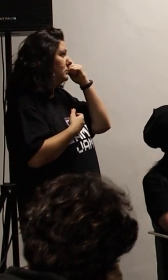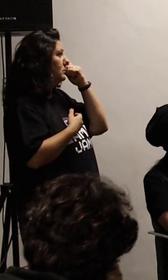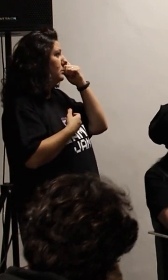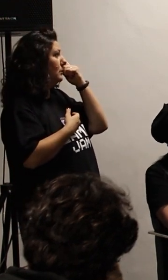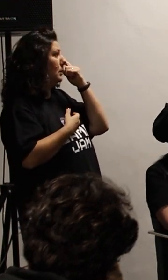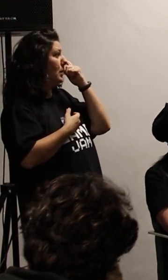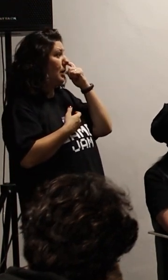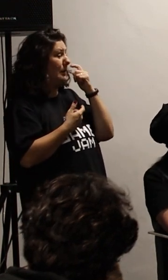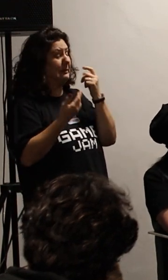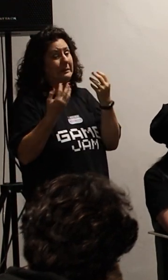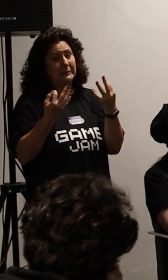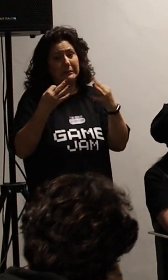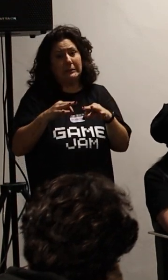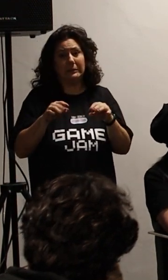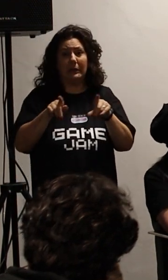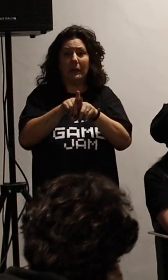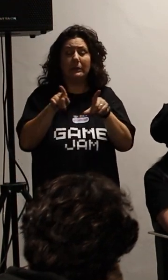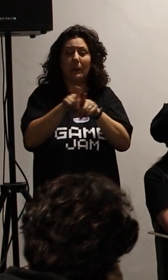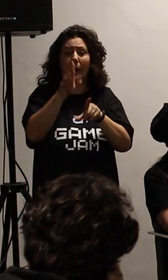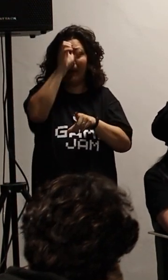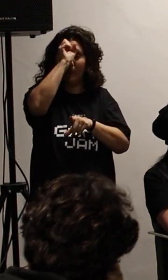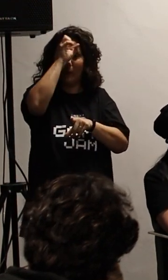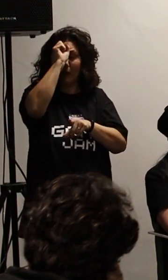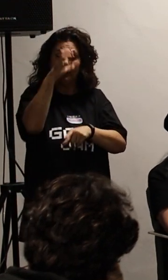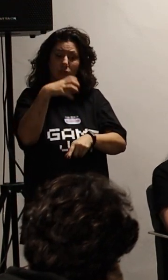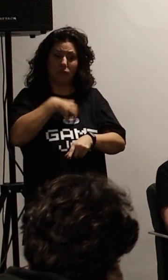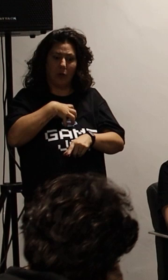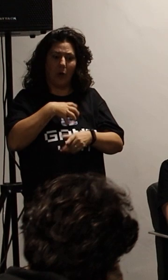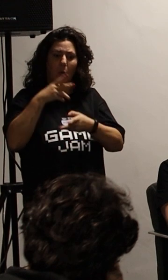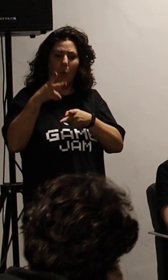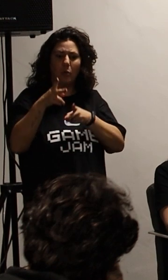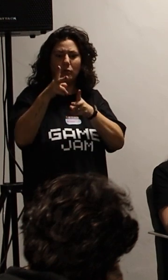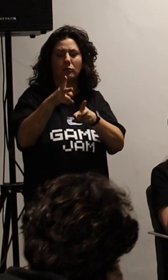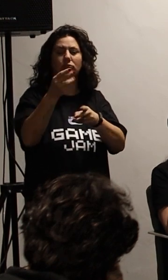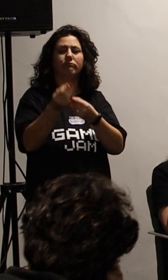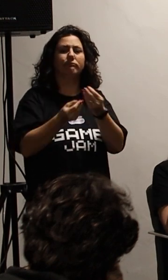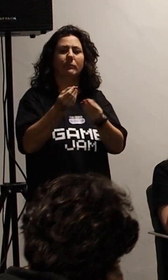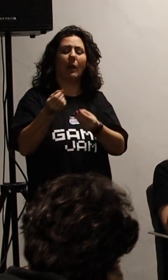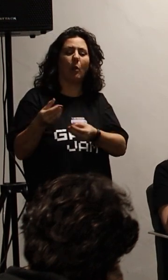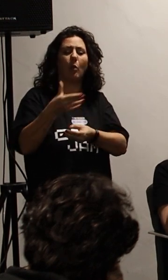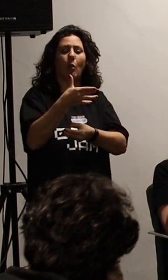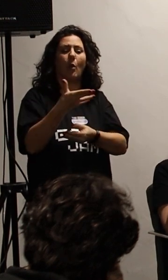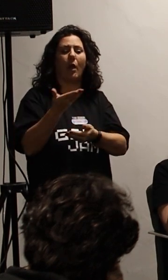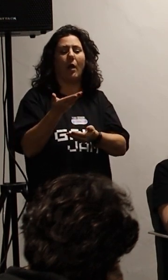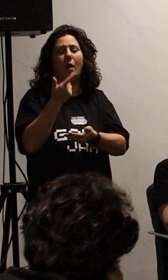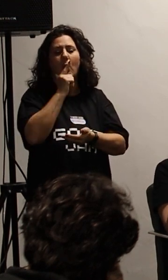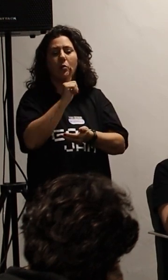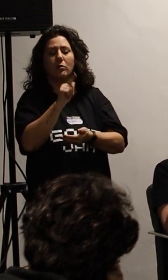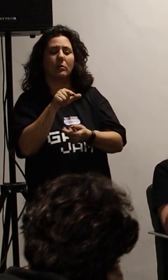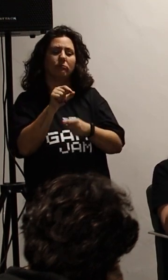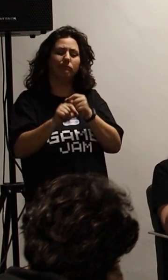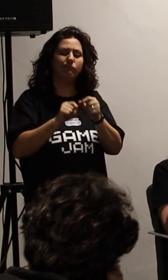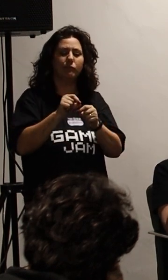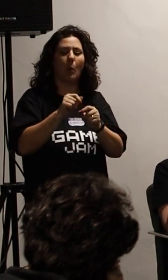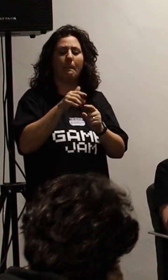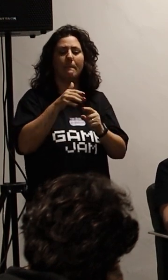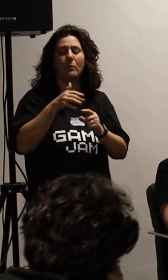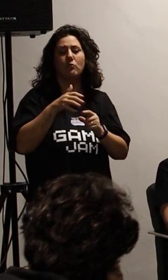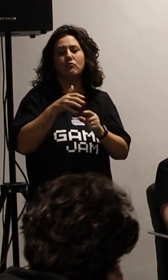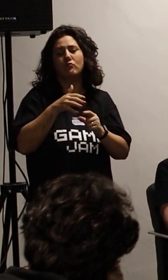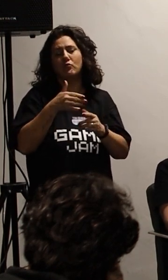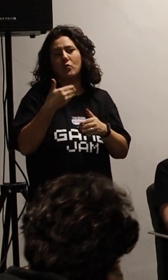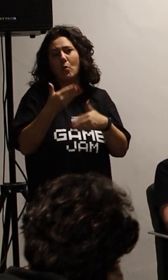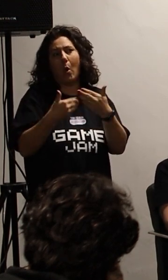E com certeza também aprender de forma contínua e se atualizar. Então, por exemplo, alguns desses motores de criação de jogos